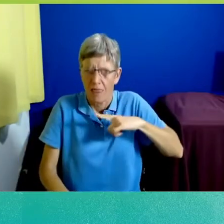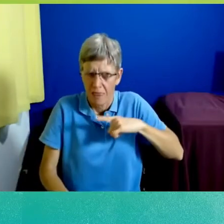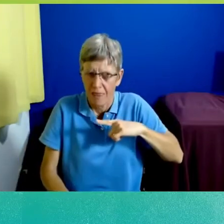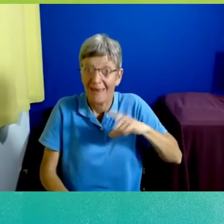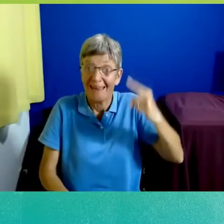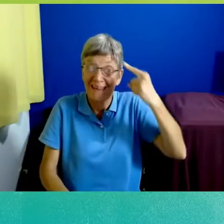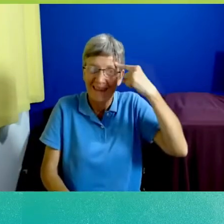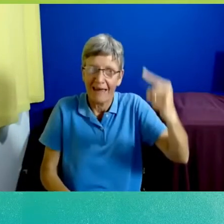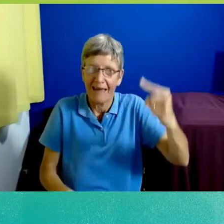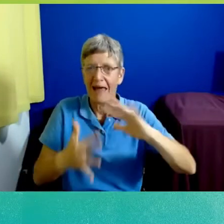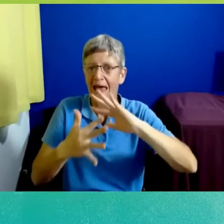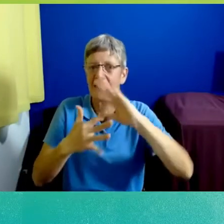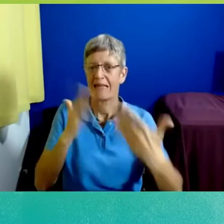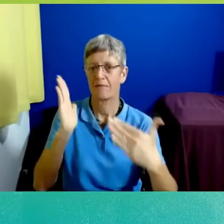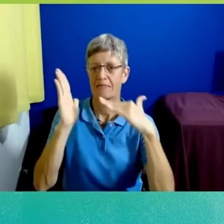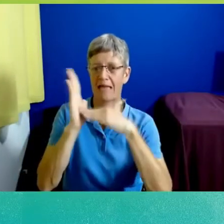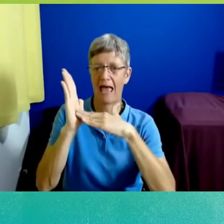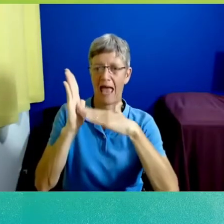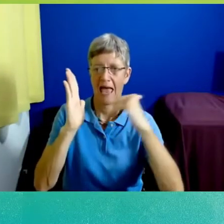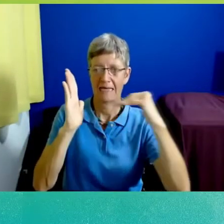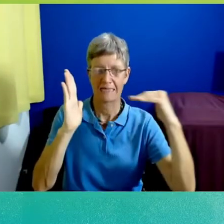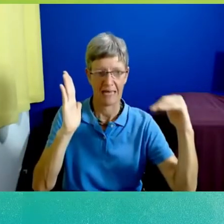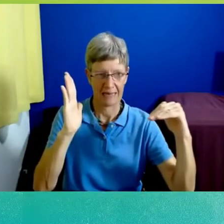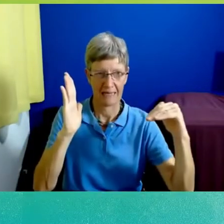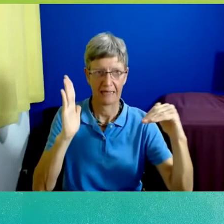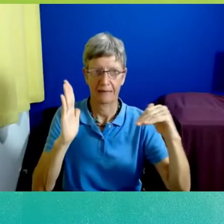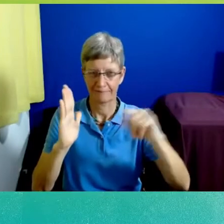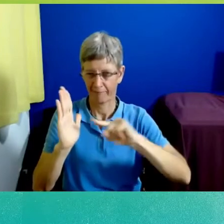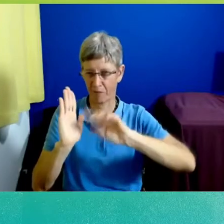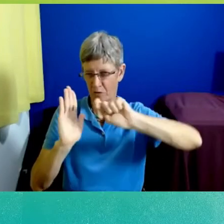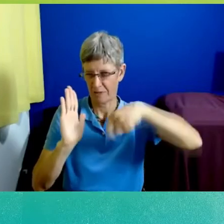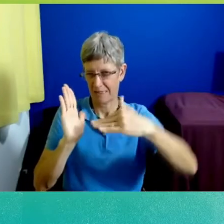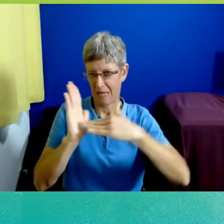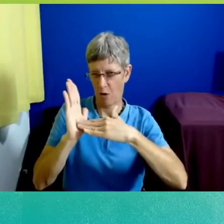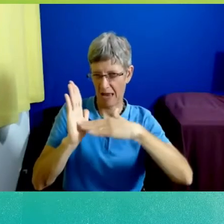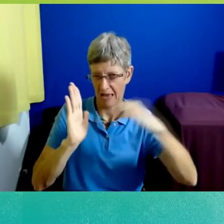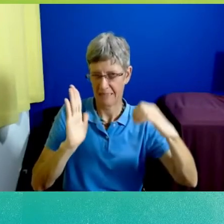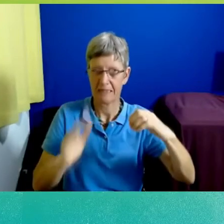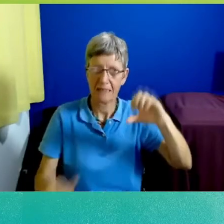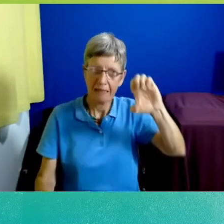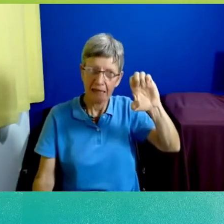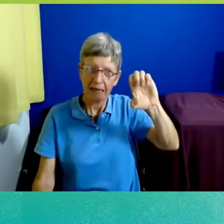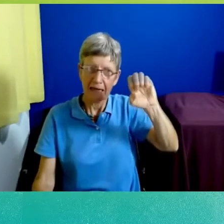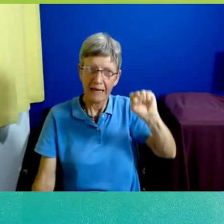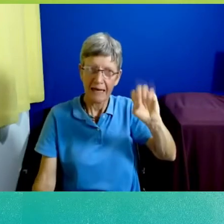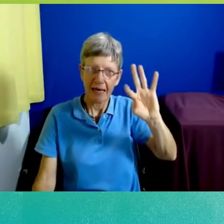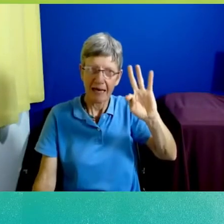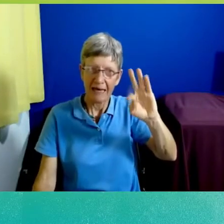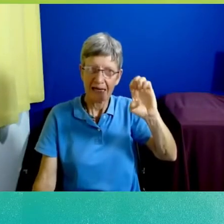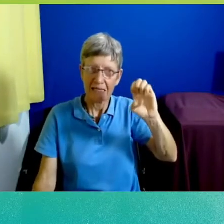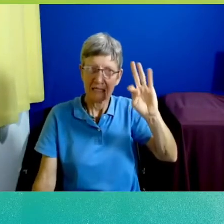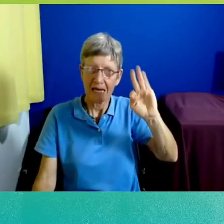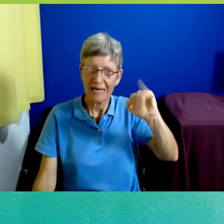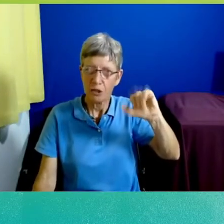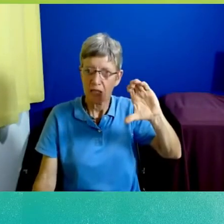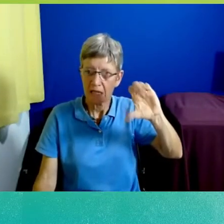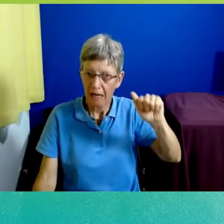Bom, eu vou fazer essa explicação sobre a Libras estética, tá? Esse é o sinal de estética.